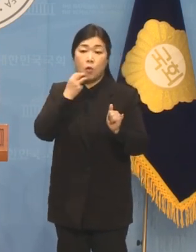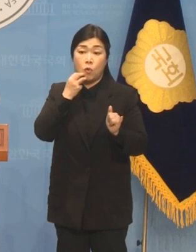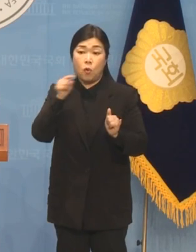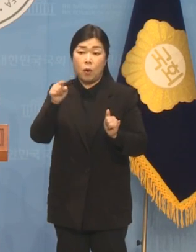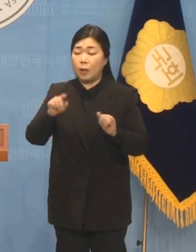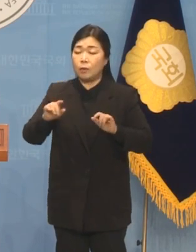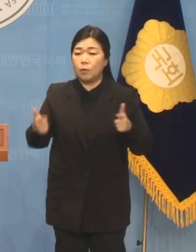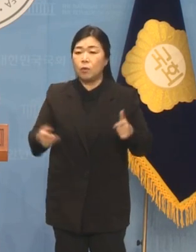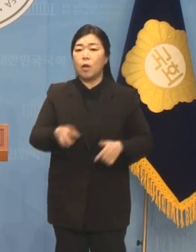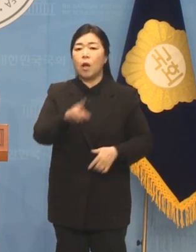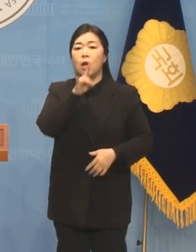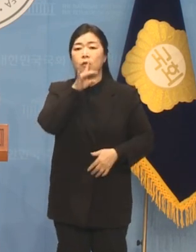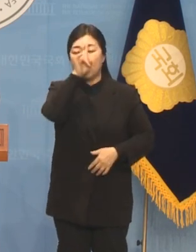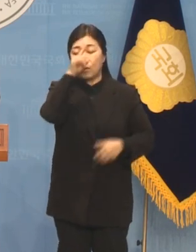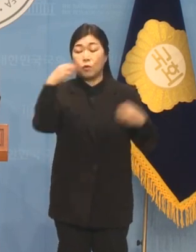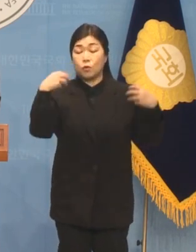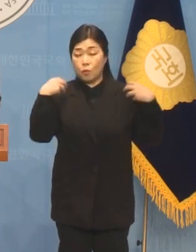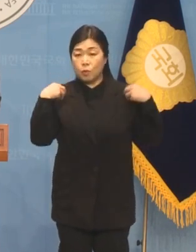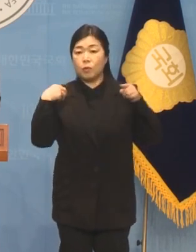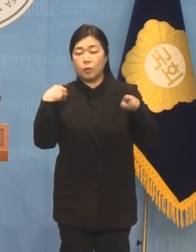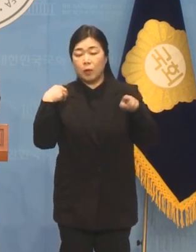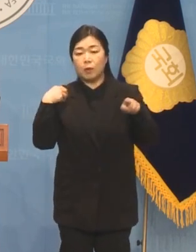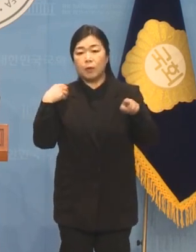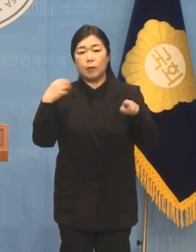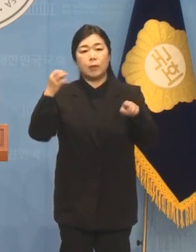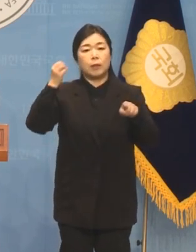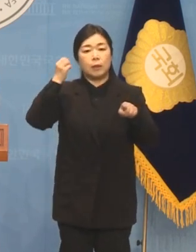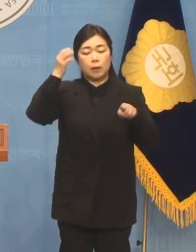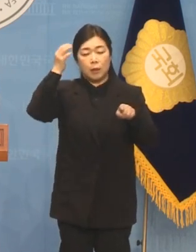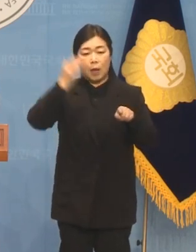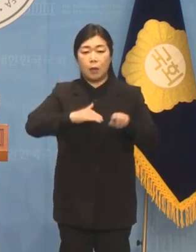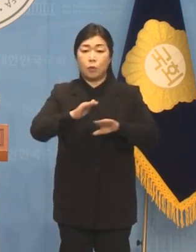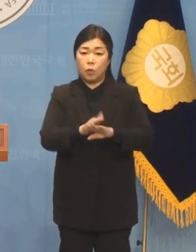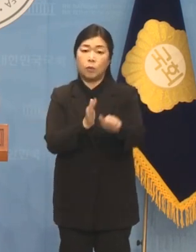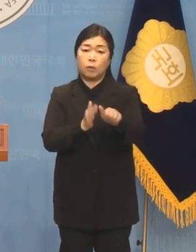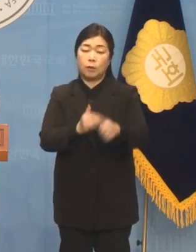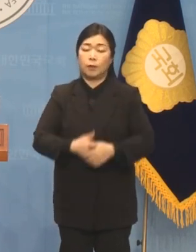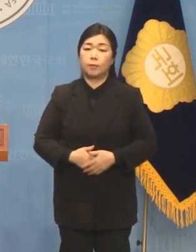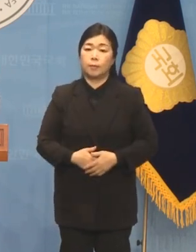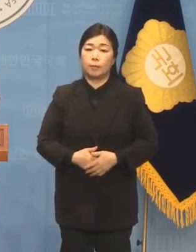아니라 중앙정부였다는 점을 잊지 말아야 한다.